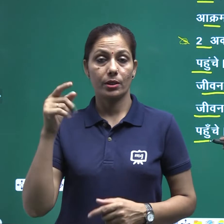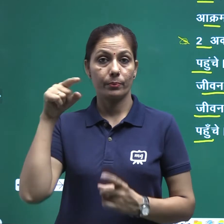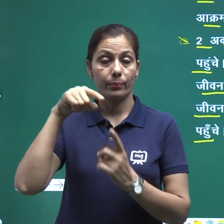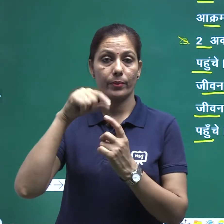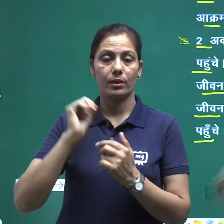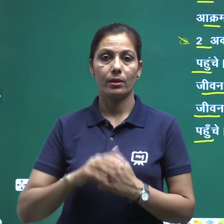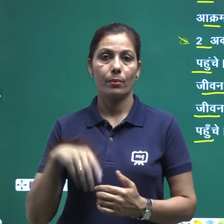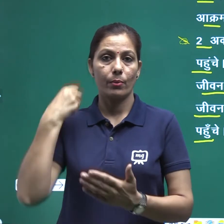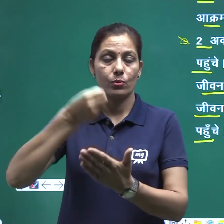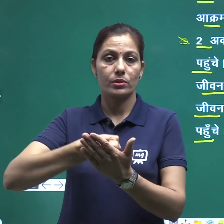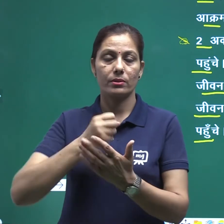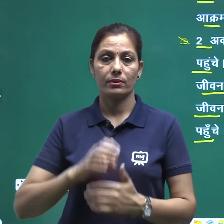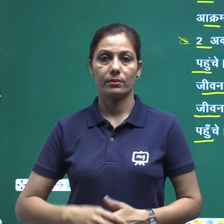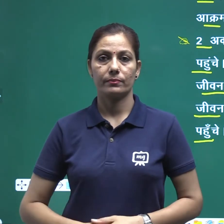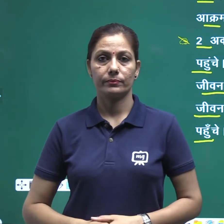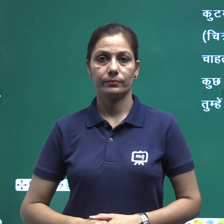पहुंचे।